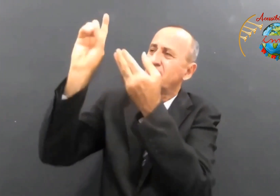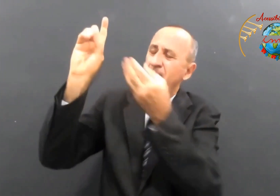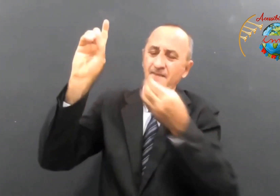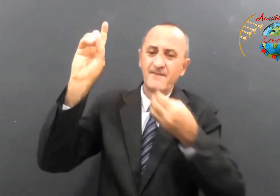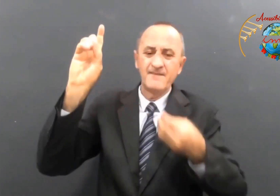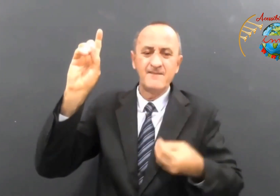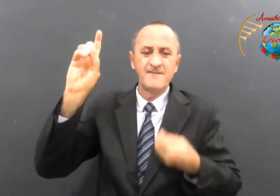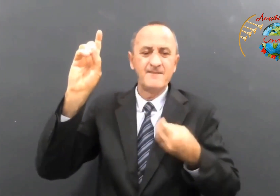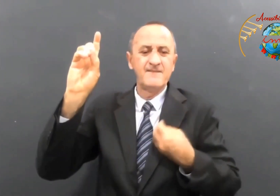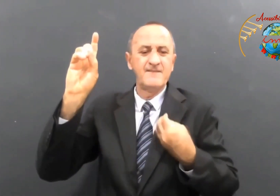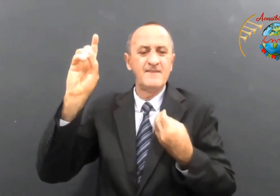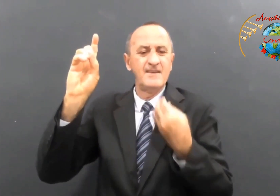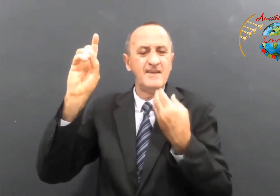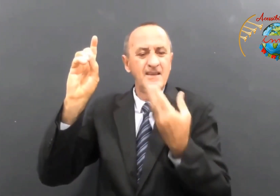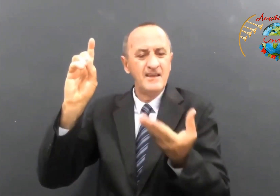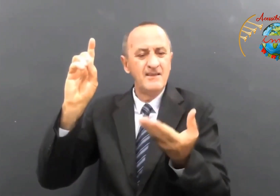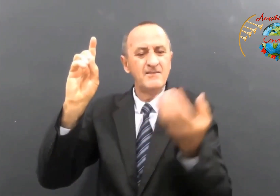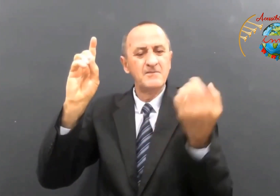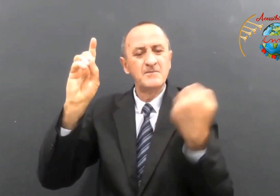E para isso nós precisamos, então, do quê?